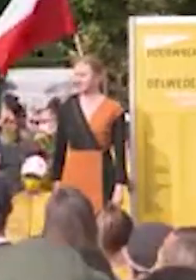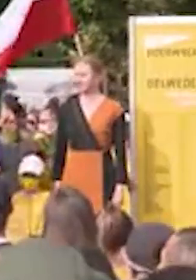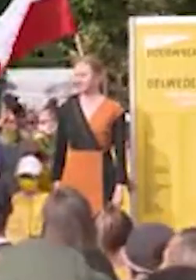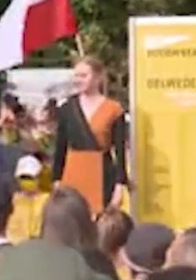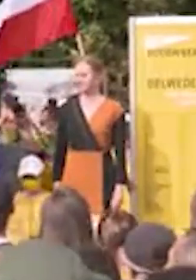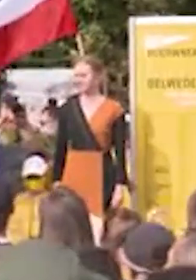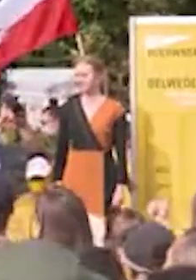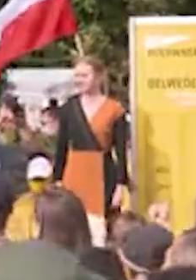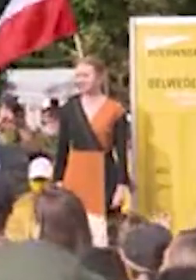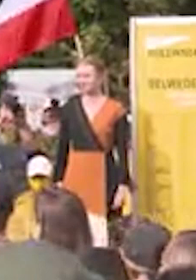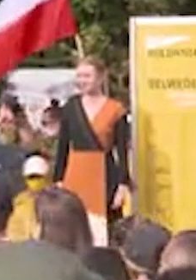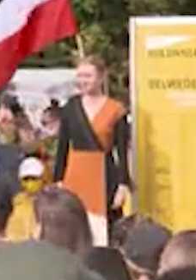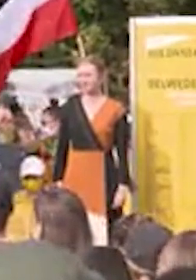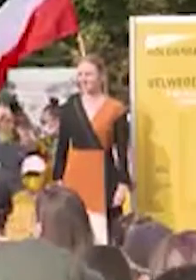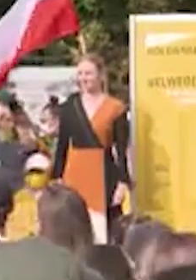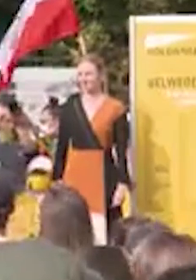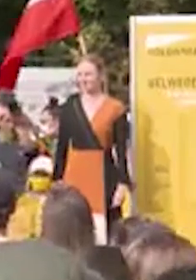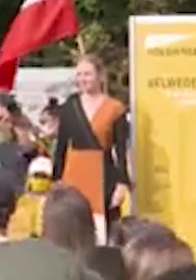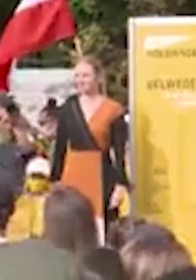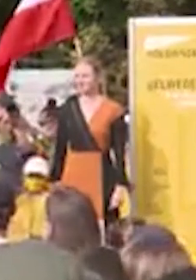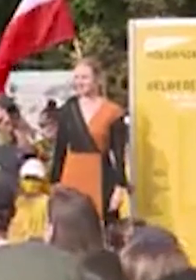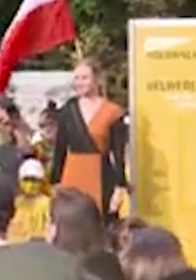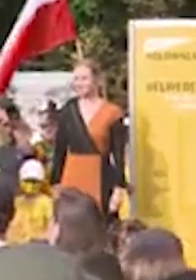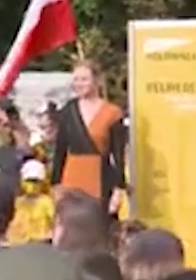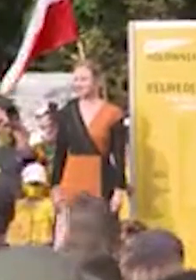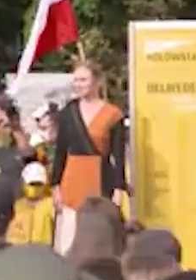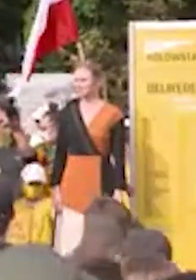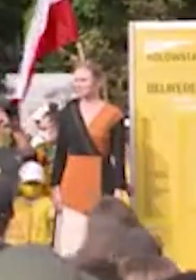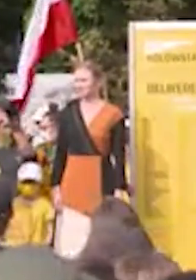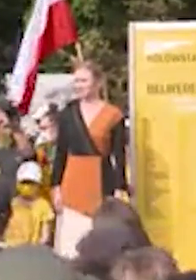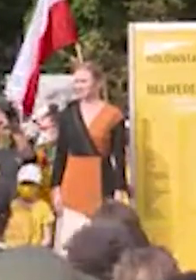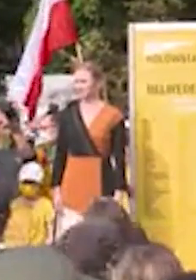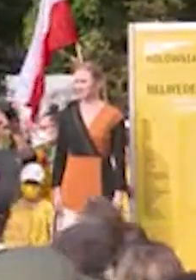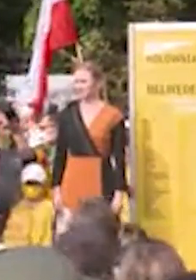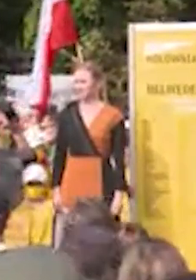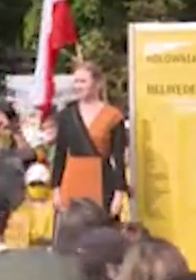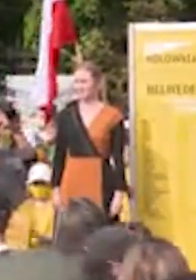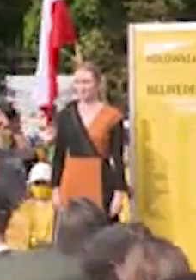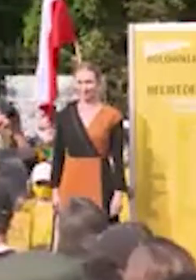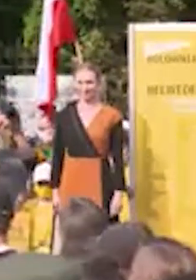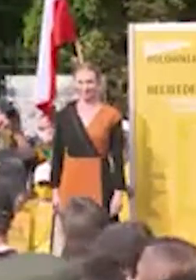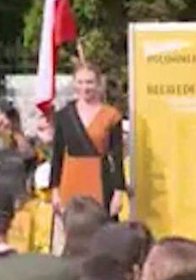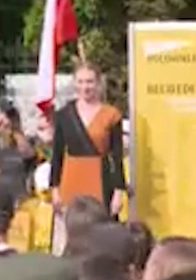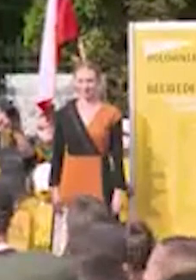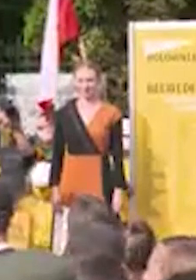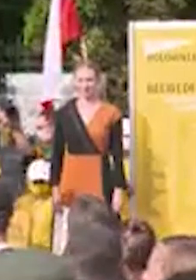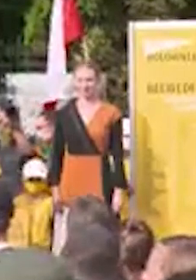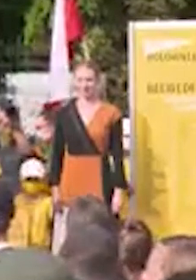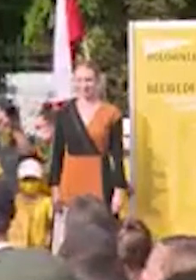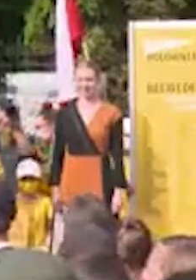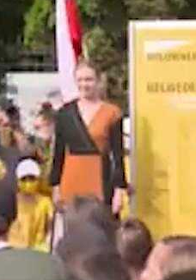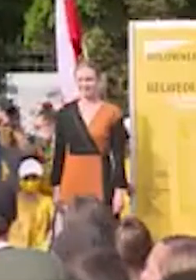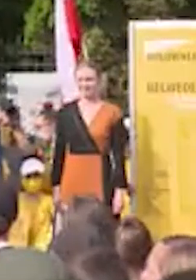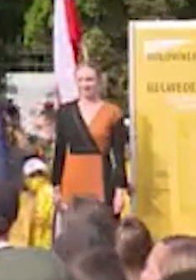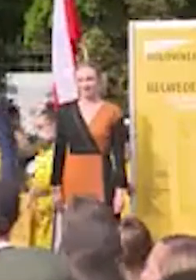I to jest ta siła, która Polskę od dołu skutecznie zmieni. Wszystkiego dobrego. Rozbijemy beton i